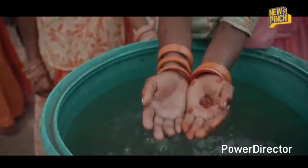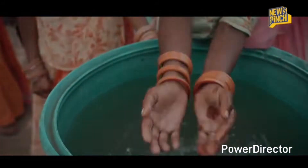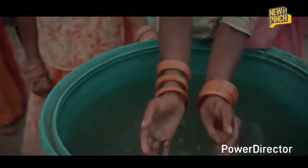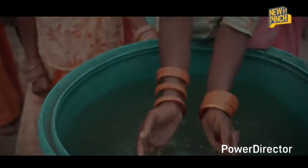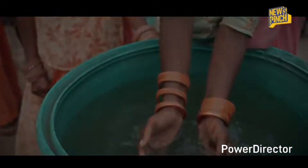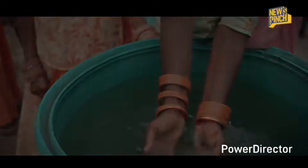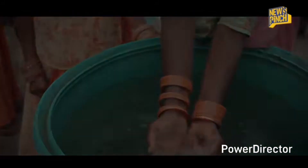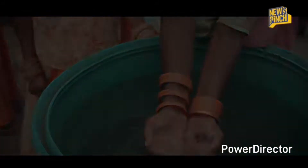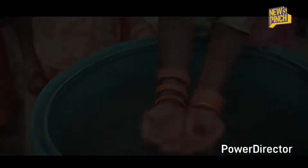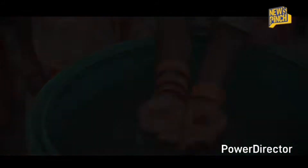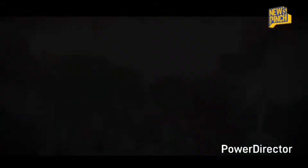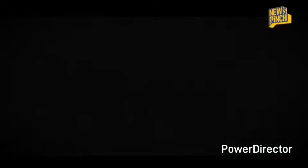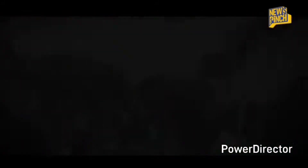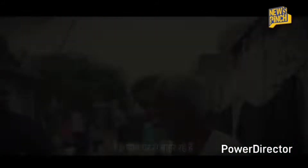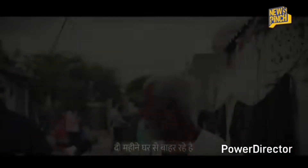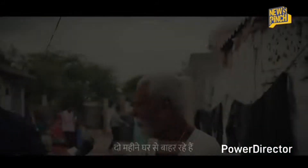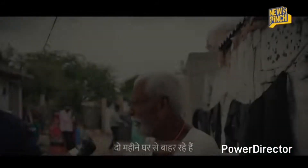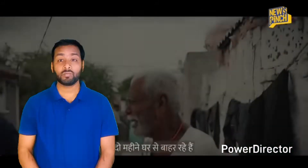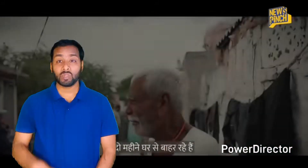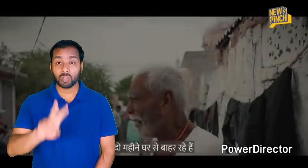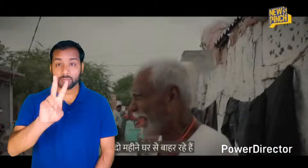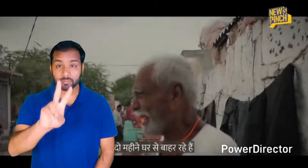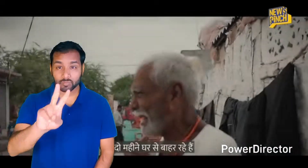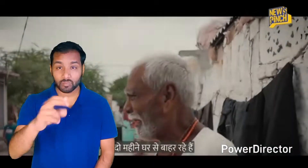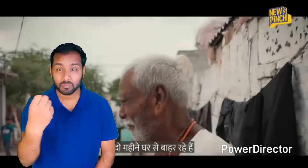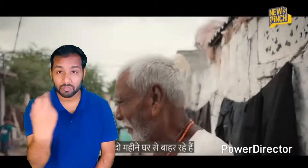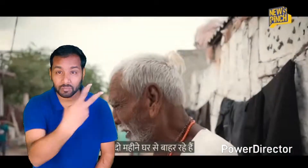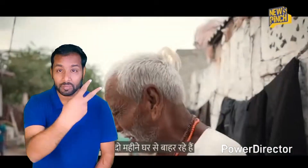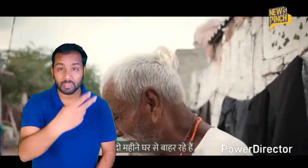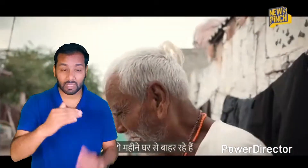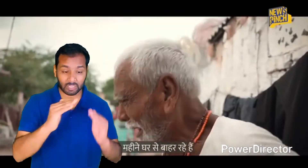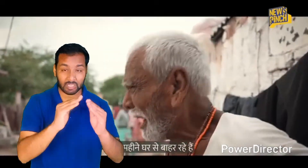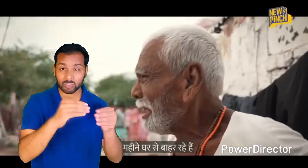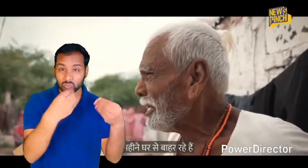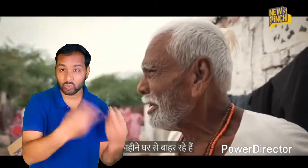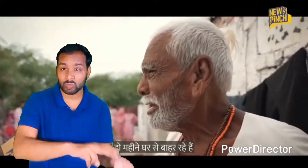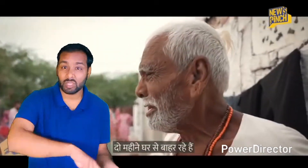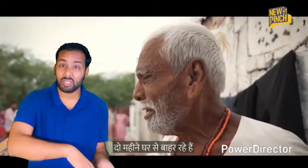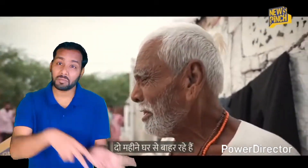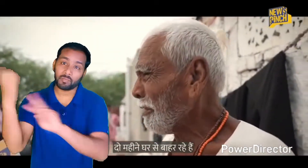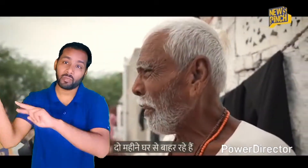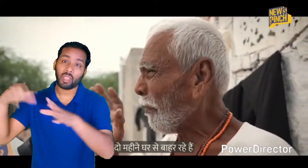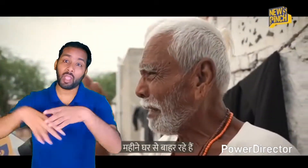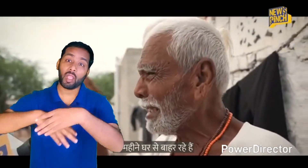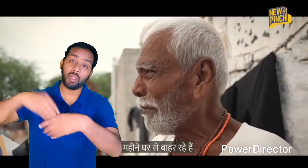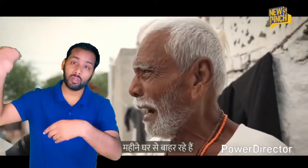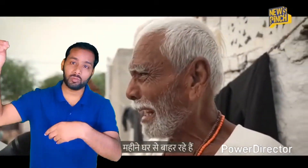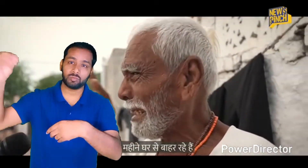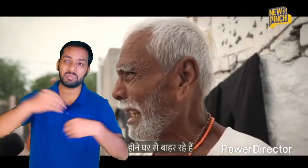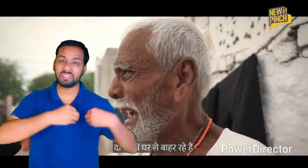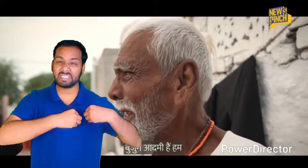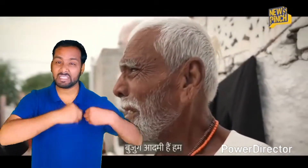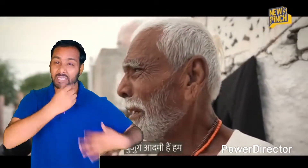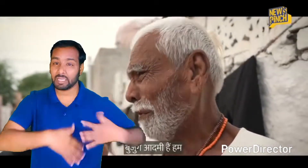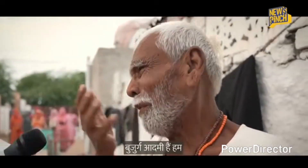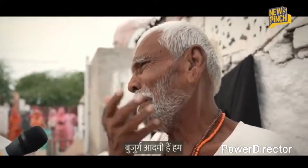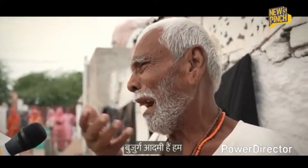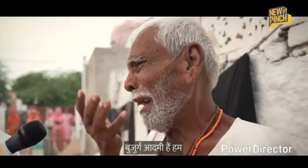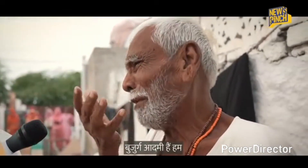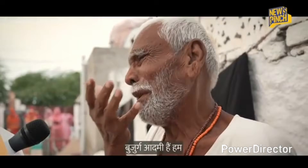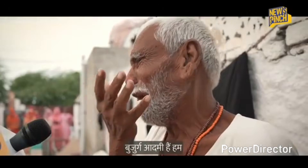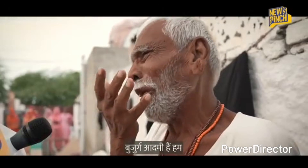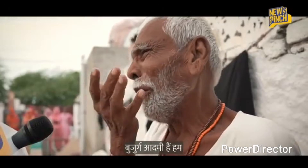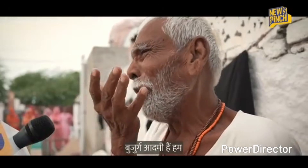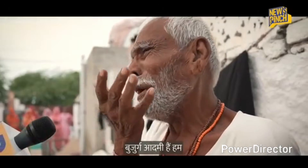में बरसा। तू मैंने मार दिया गोली खाने, तू मैंने मार दिया,